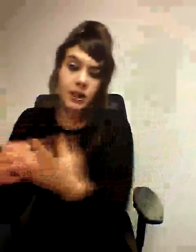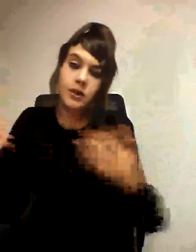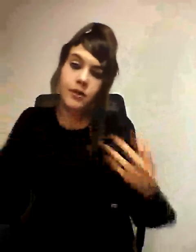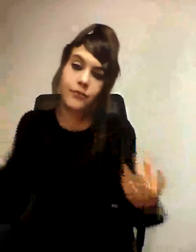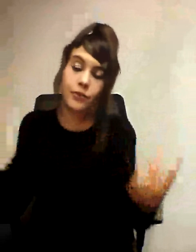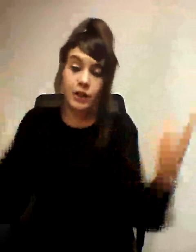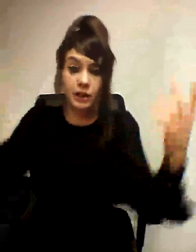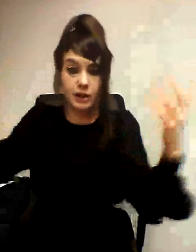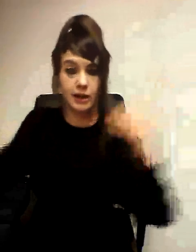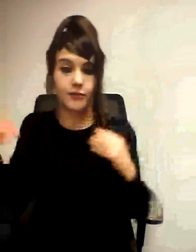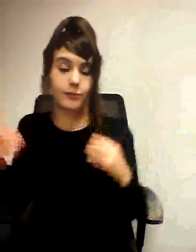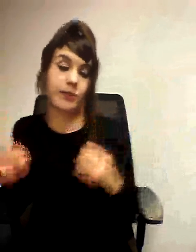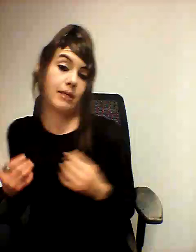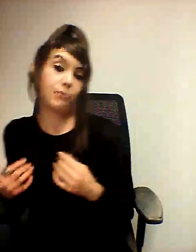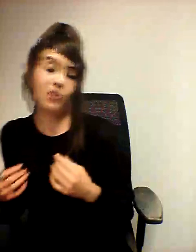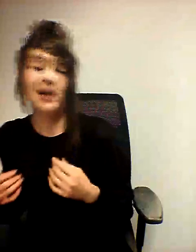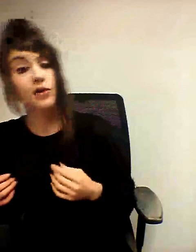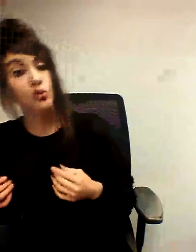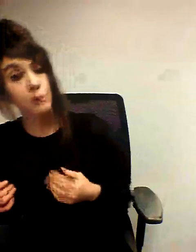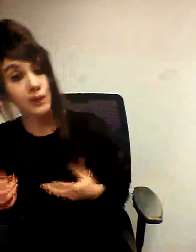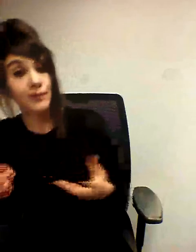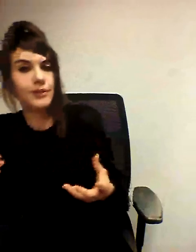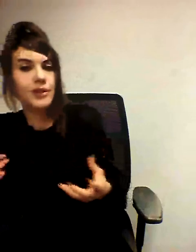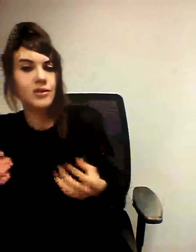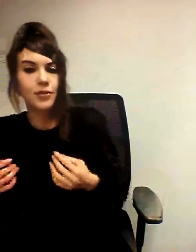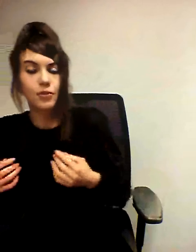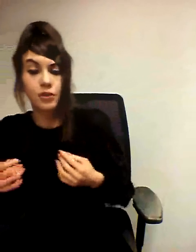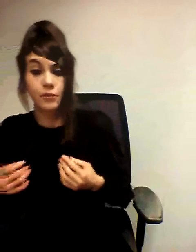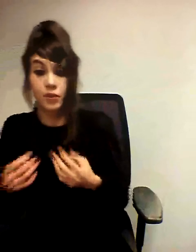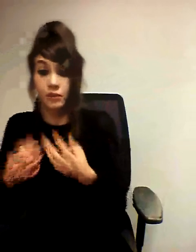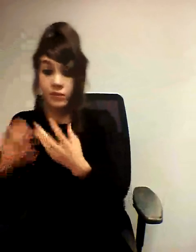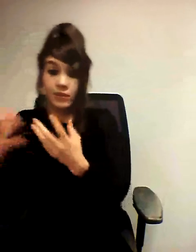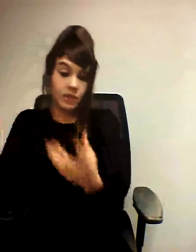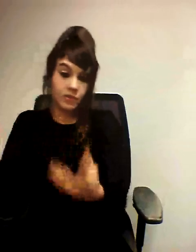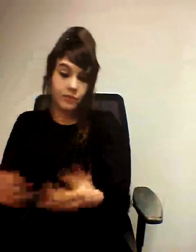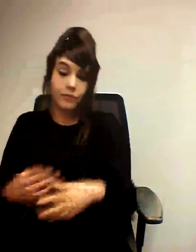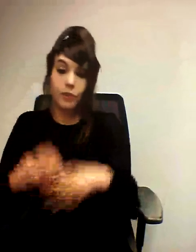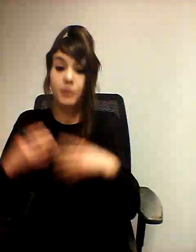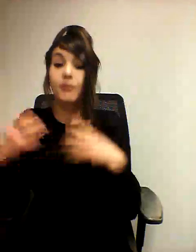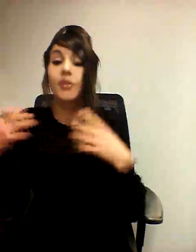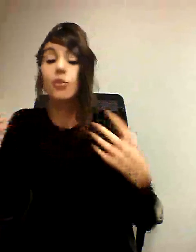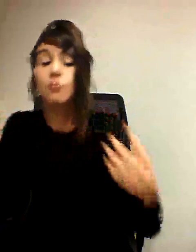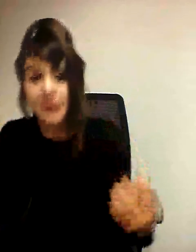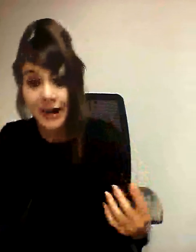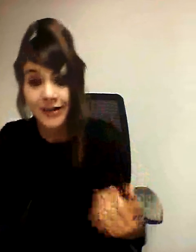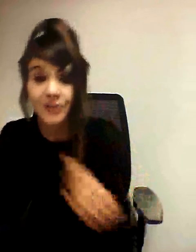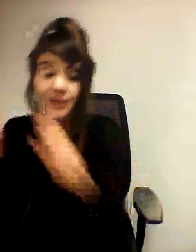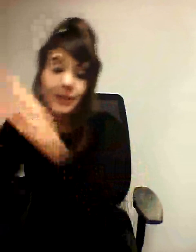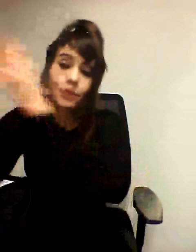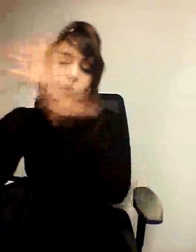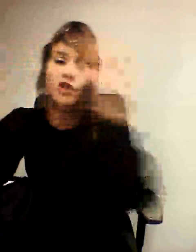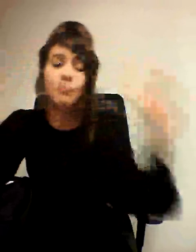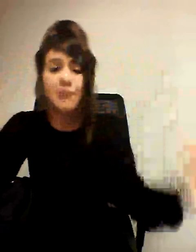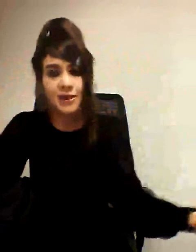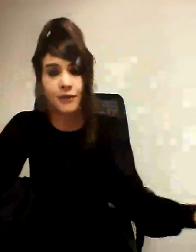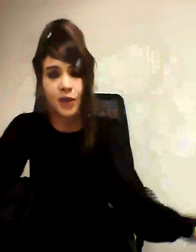jouw voeding, gaan beschadigde spieren niet hersteld kunnen worden, want daar is eerst de vorming van nieuwe spiereiwitten in en door je spiercellen voor